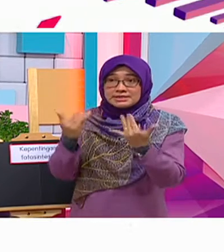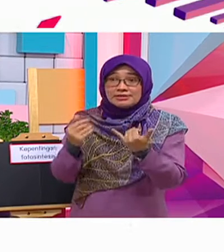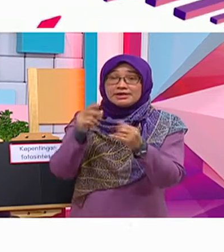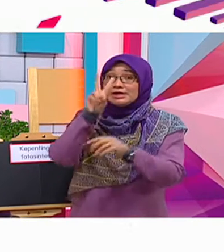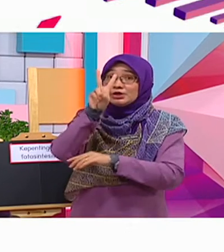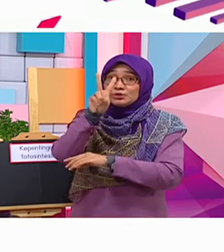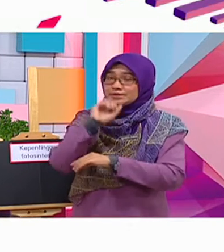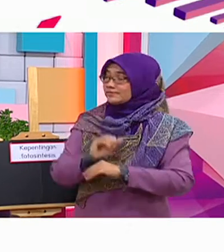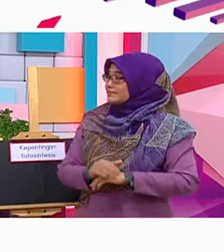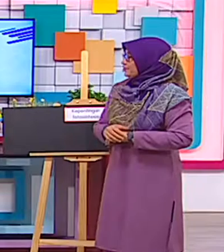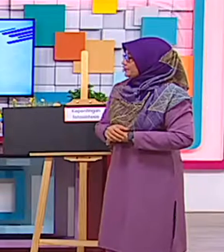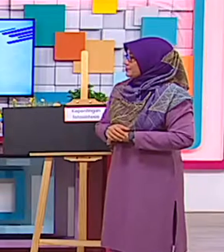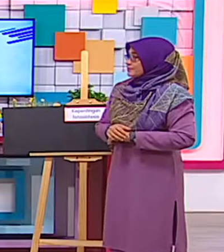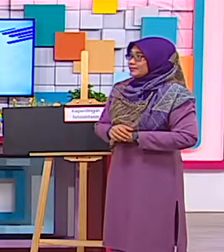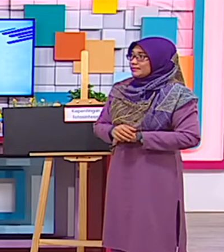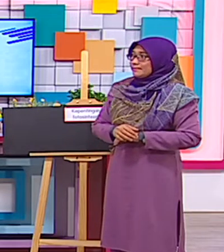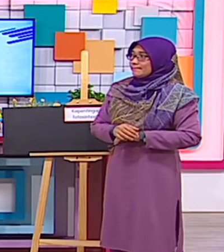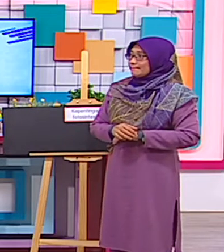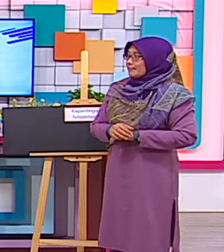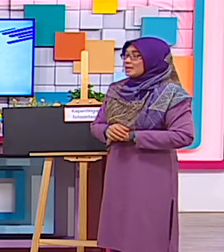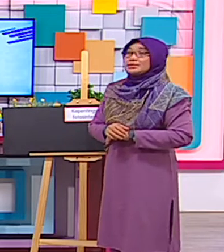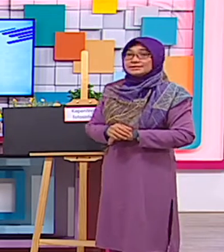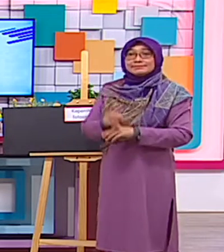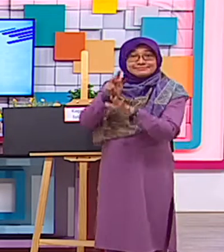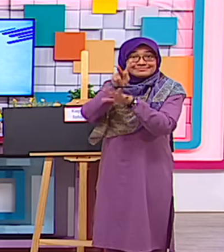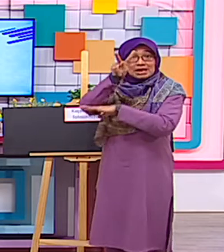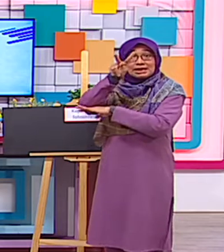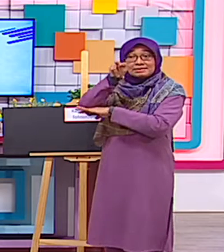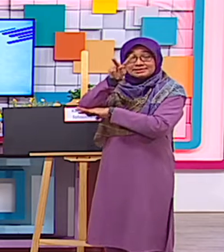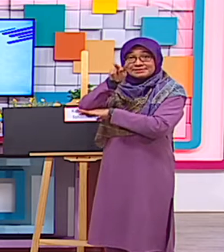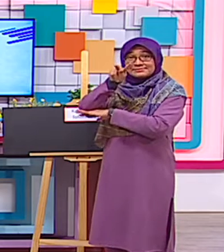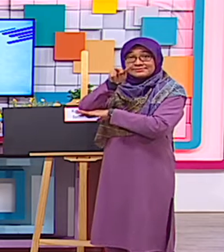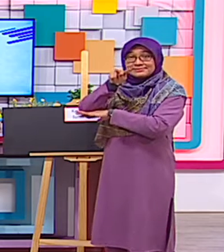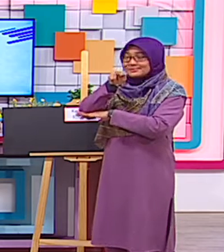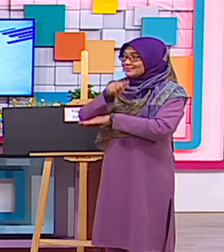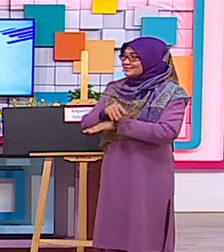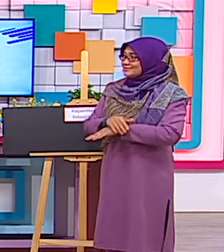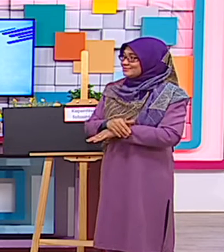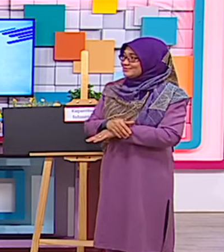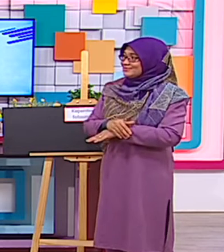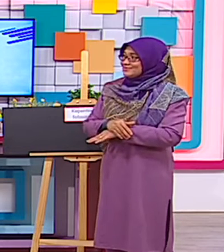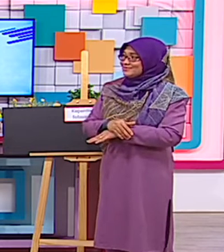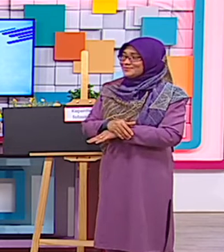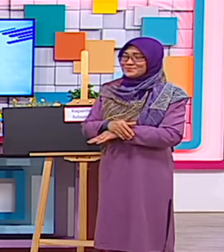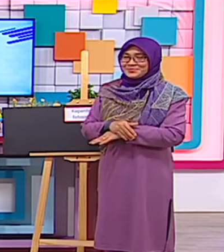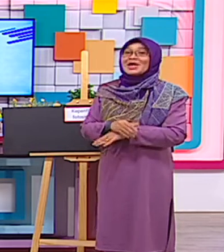sekarang yang kedua yang kedua dalam bentuk kunci Yes sudah pancing siapanya ialah Hai glukosa